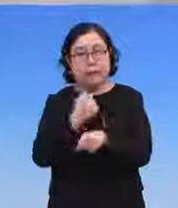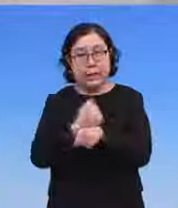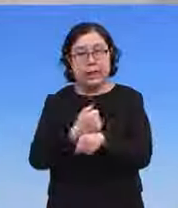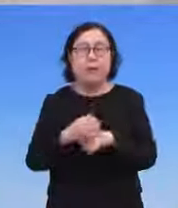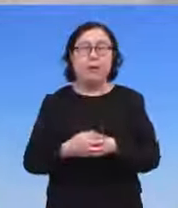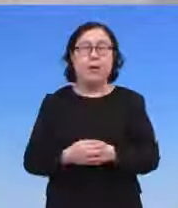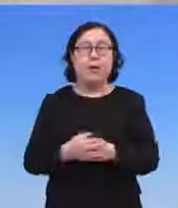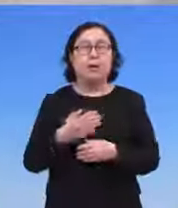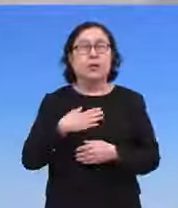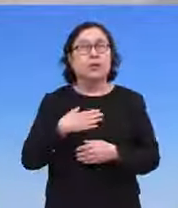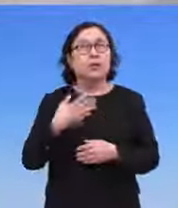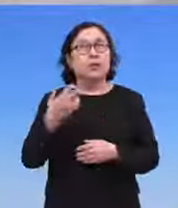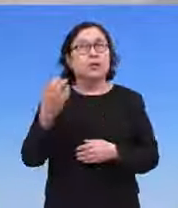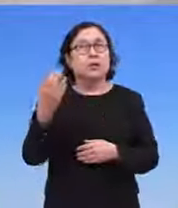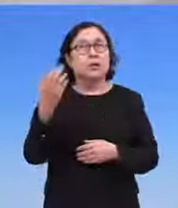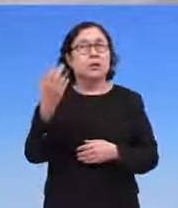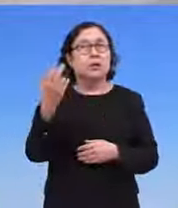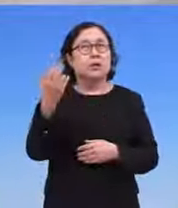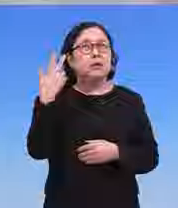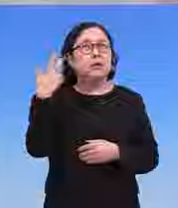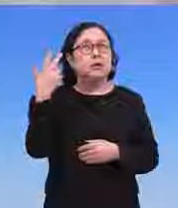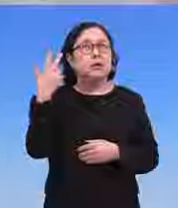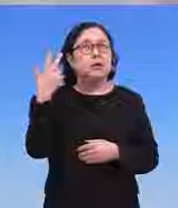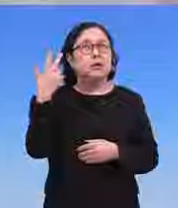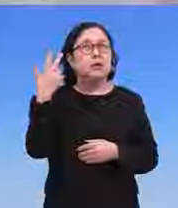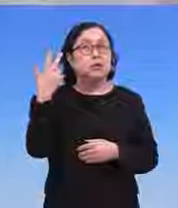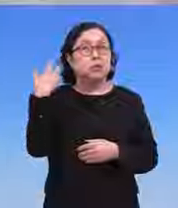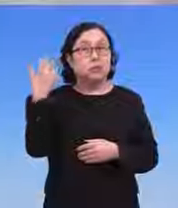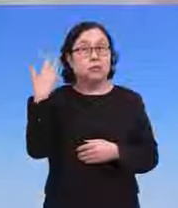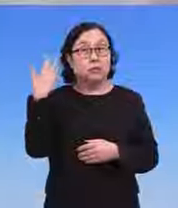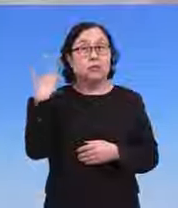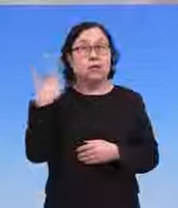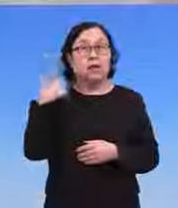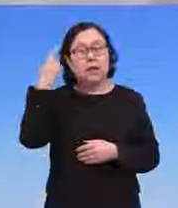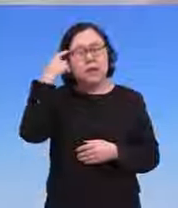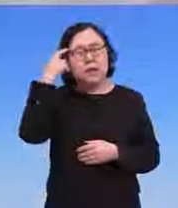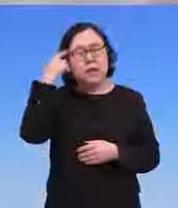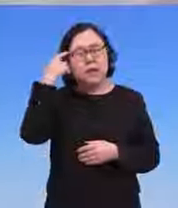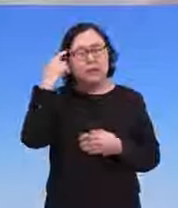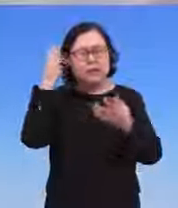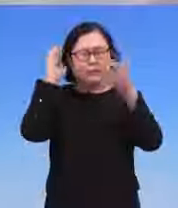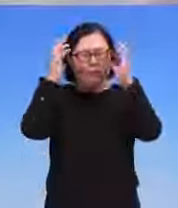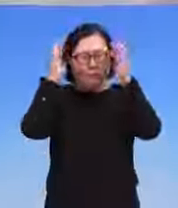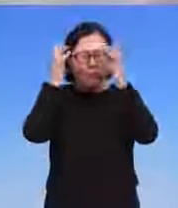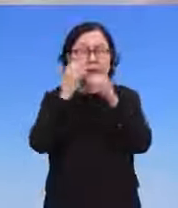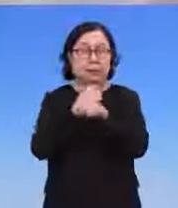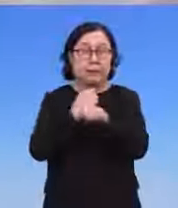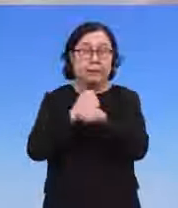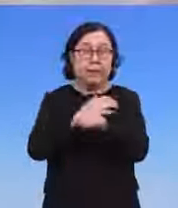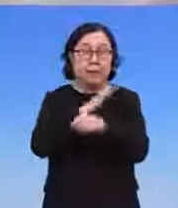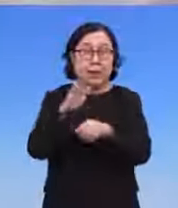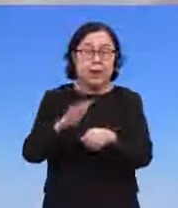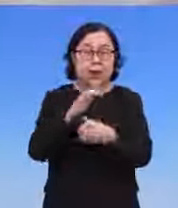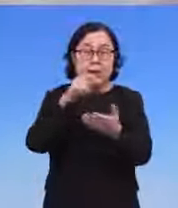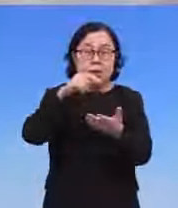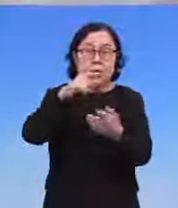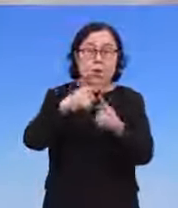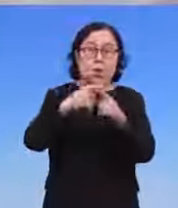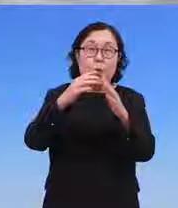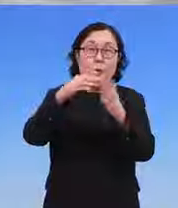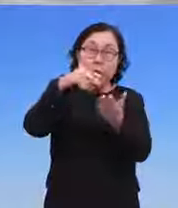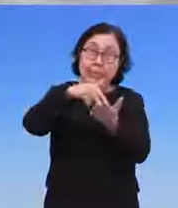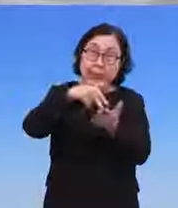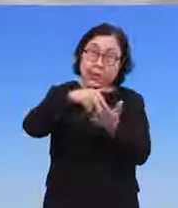믿습니다. 사실 제가 지난 일주일 동안 참 이런저런 생각이 참 복잡했던 게요. 우리 교회 입장에서